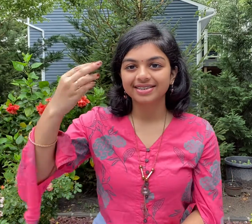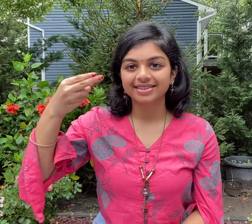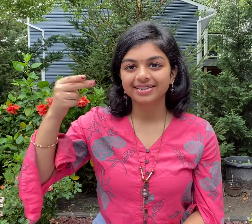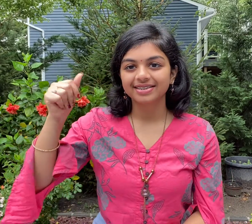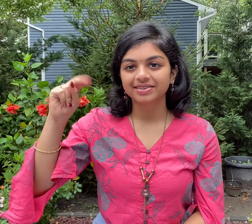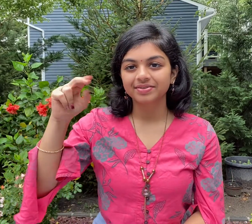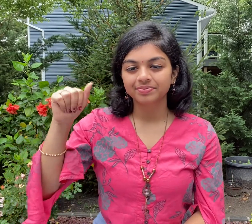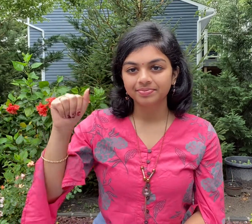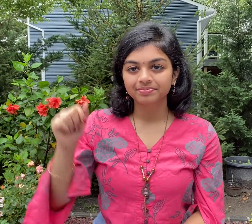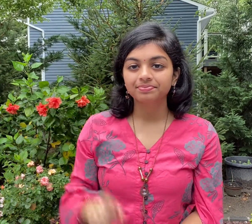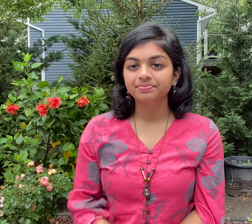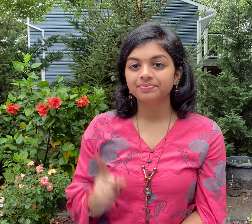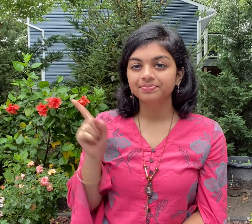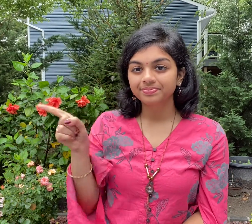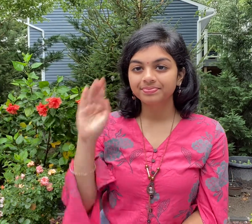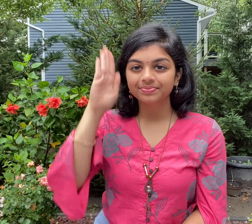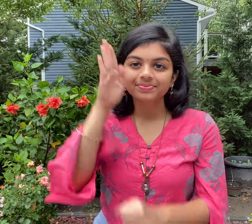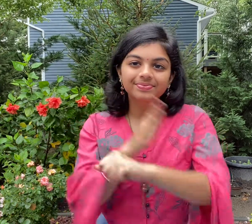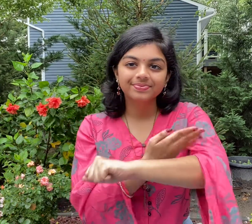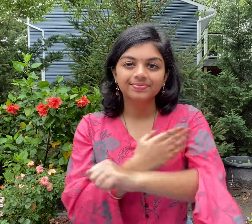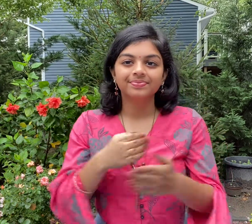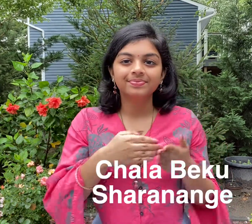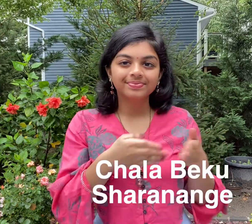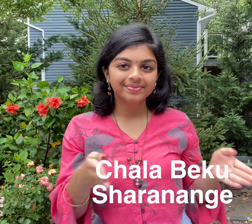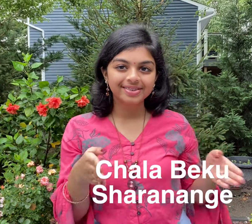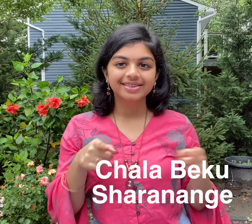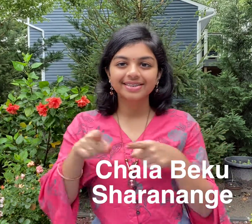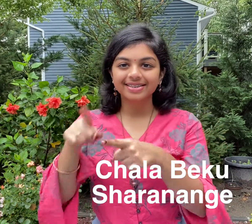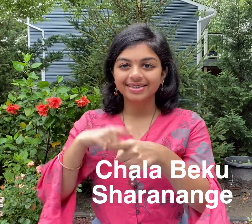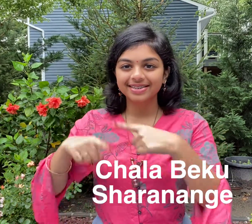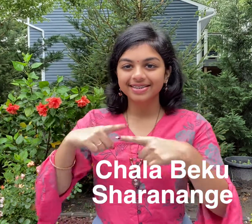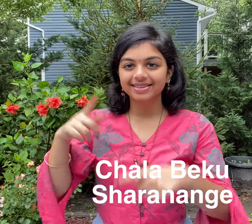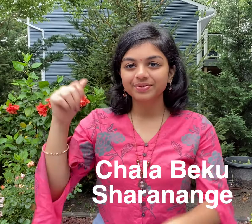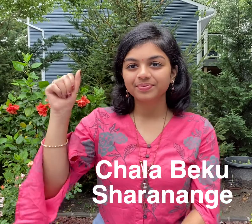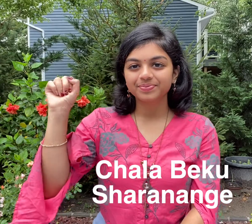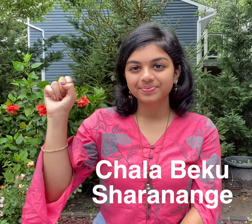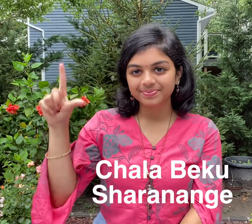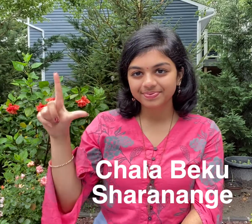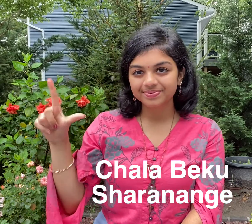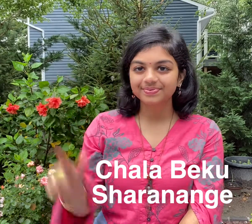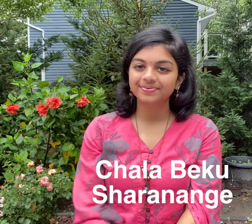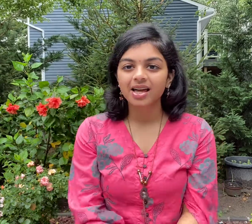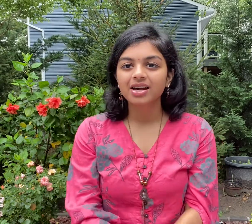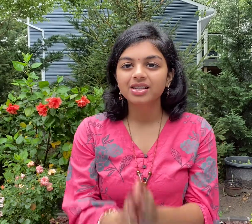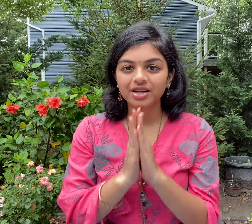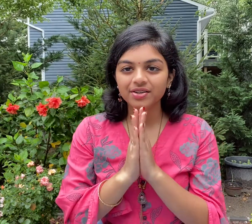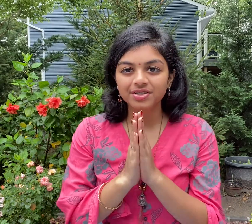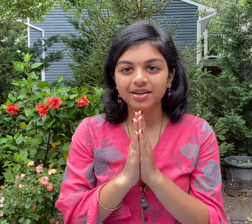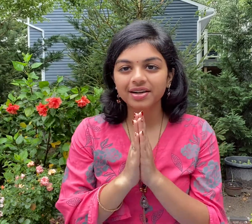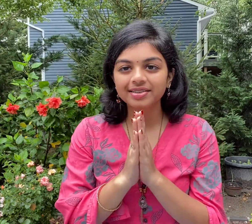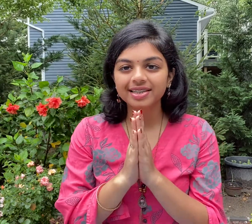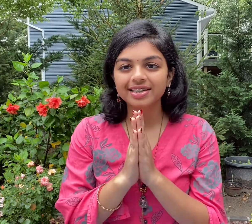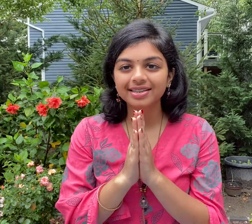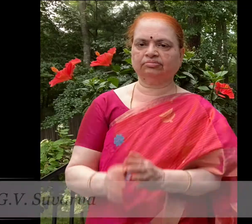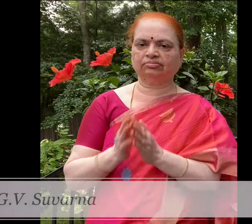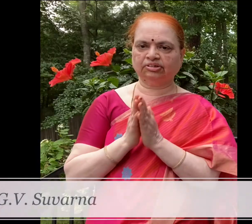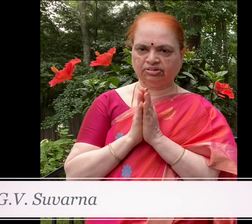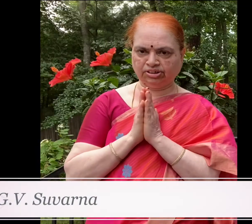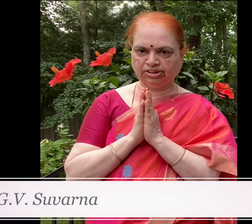She will sing Chala, Beku, Sharanange while I sign along in American Sign Language. Sharani